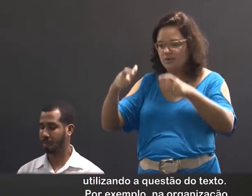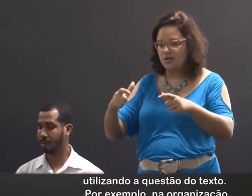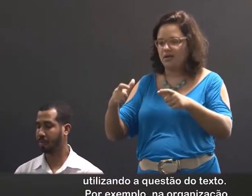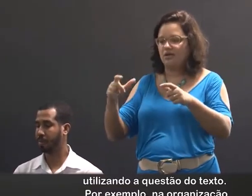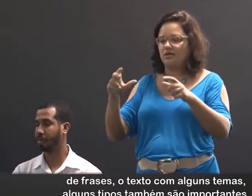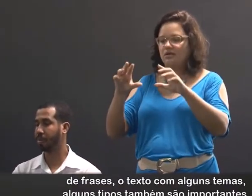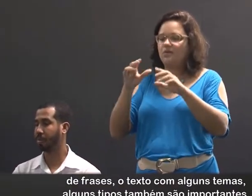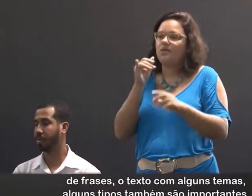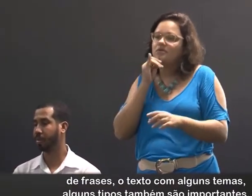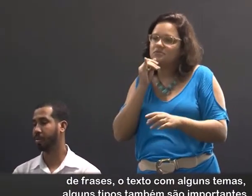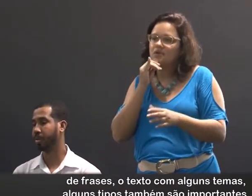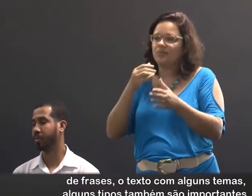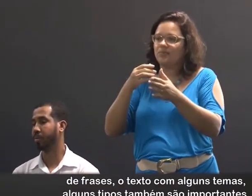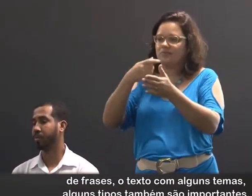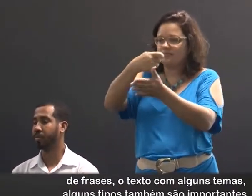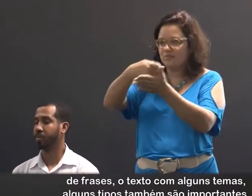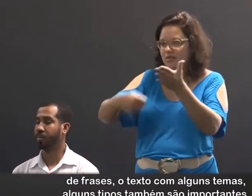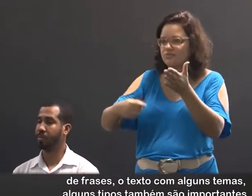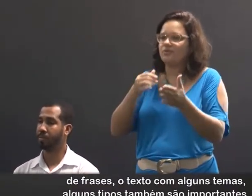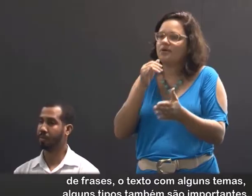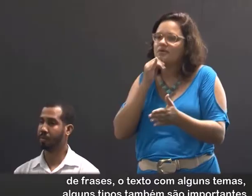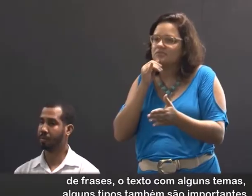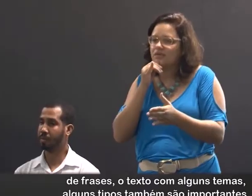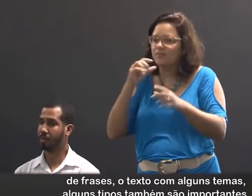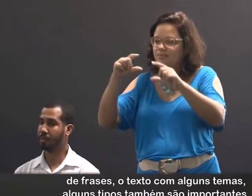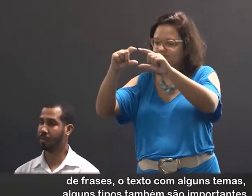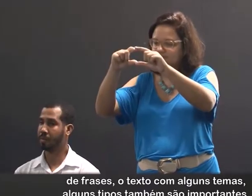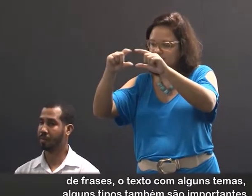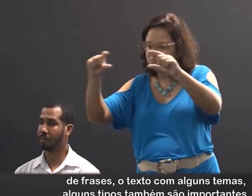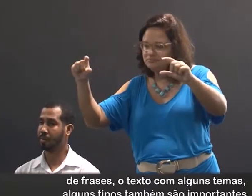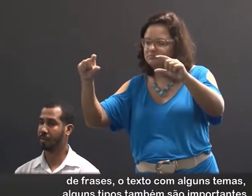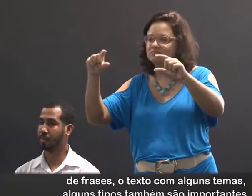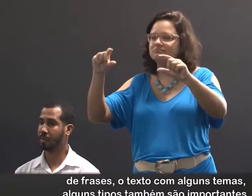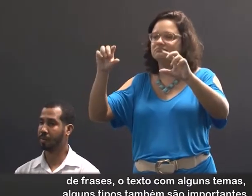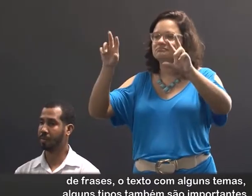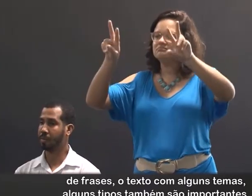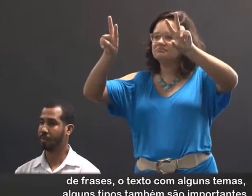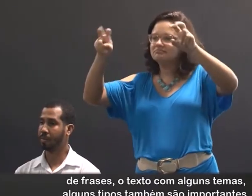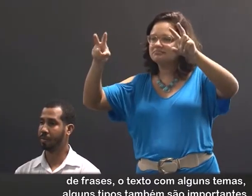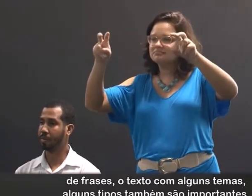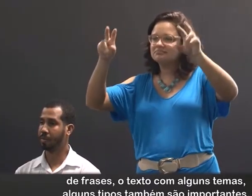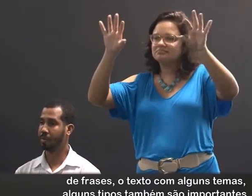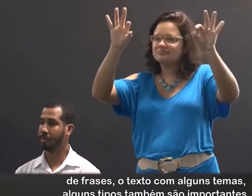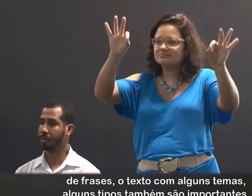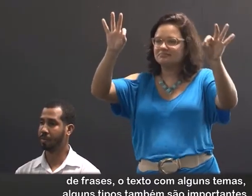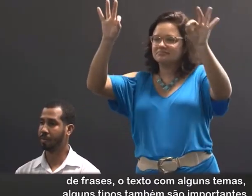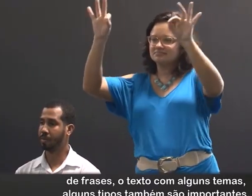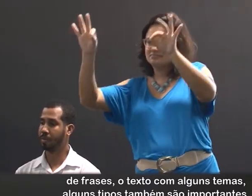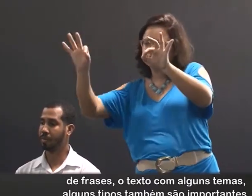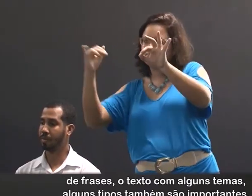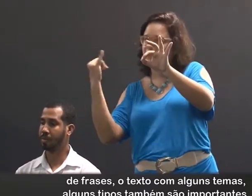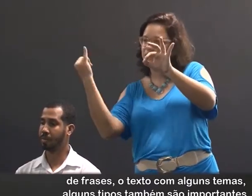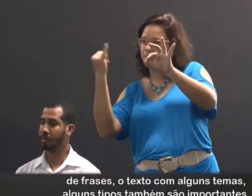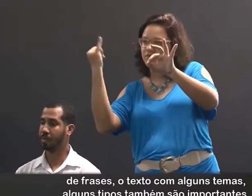organização de frases, né, o texto com alguns temas, alguns títulos